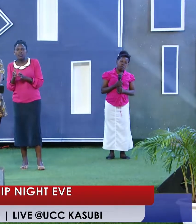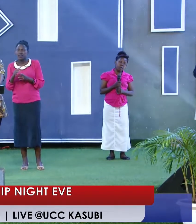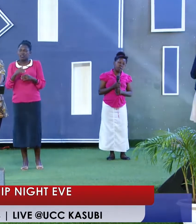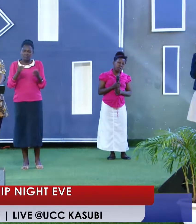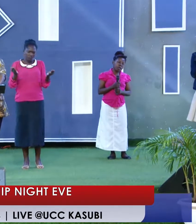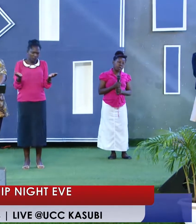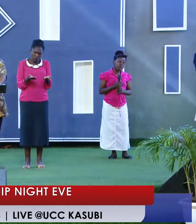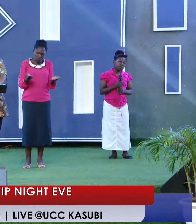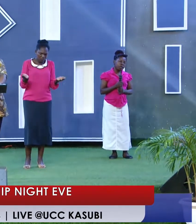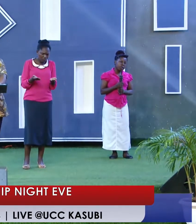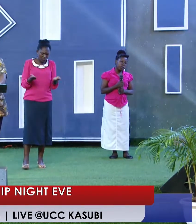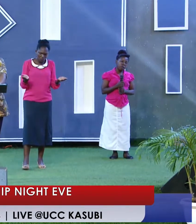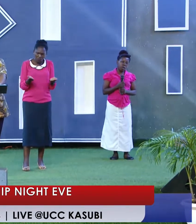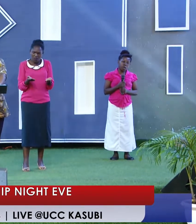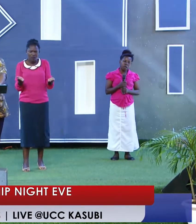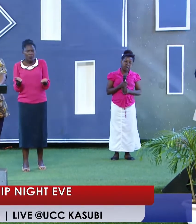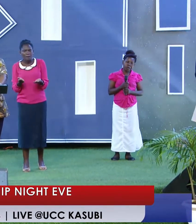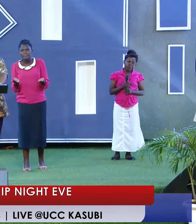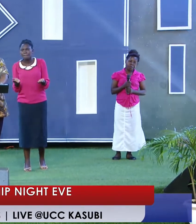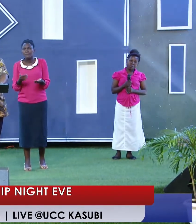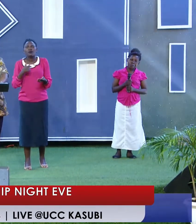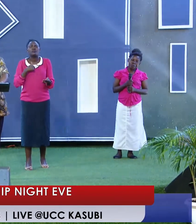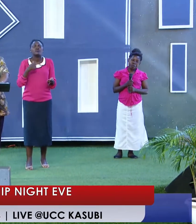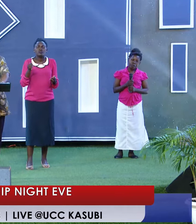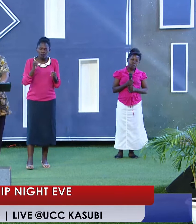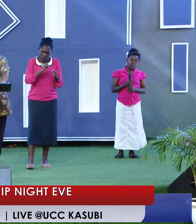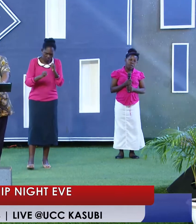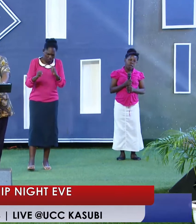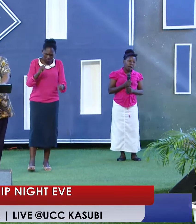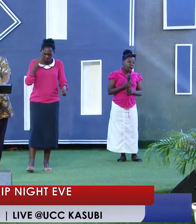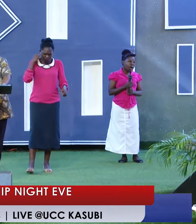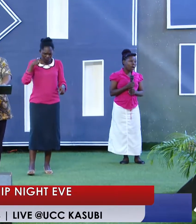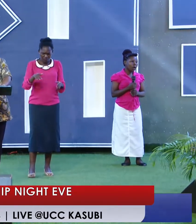Yesu Angoliwa. Nonya Yesu.